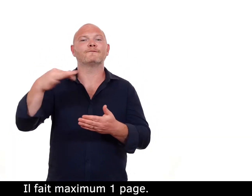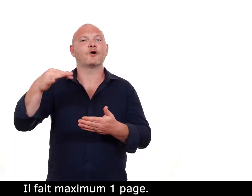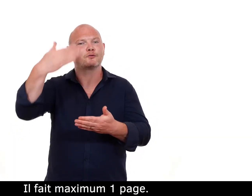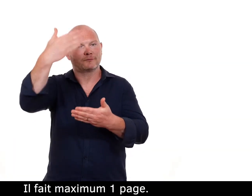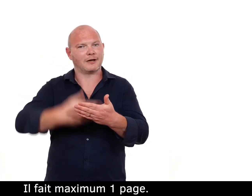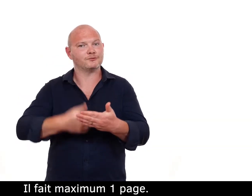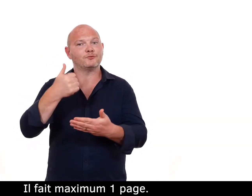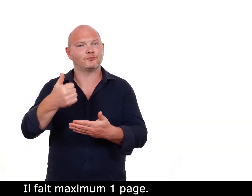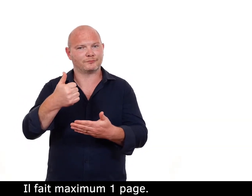au maximum une page.